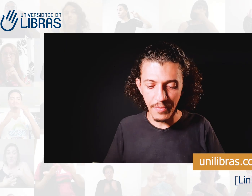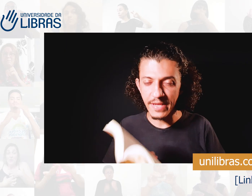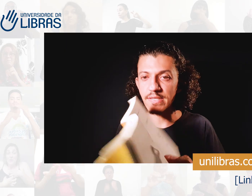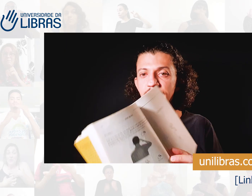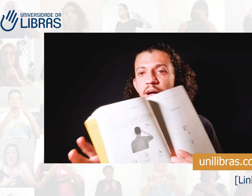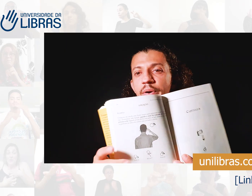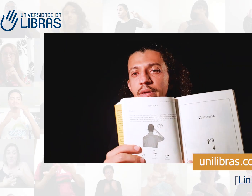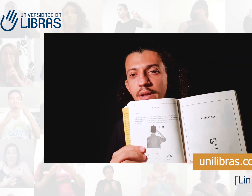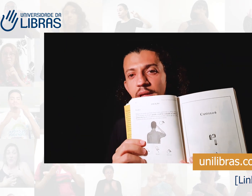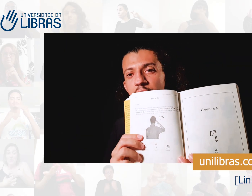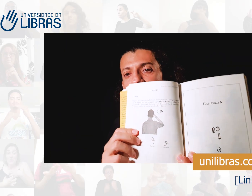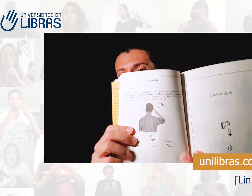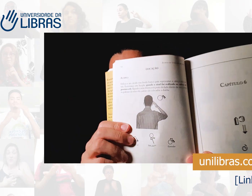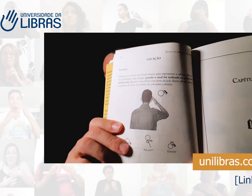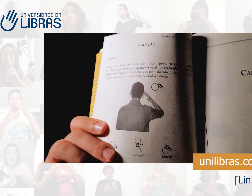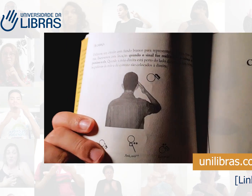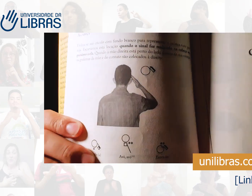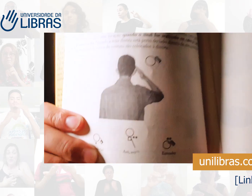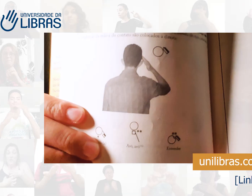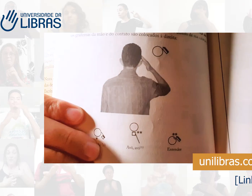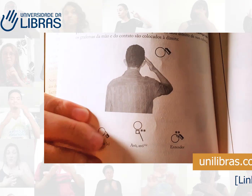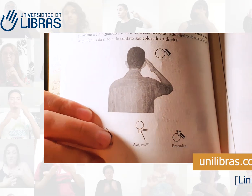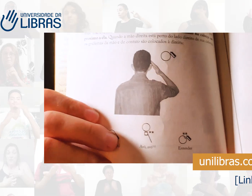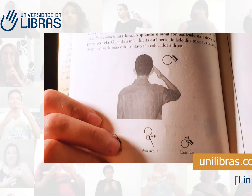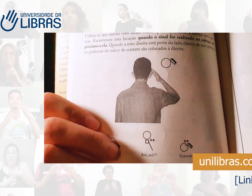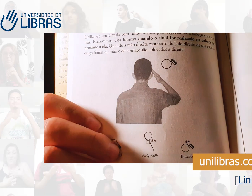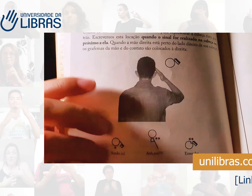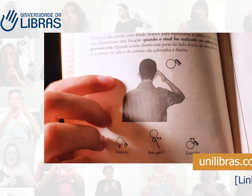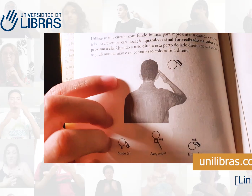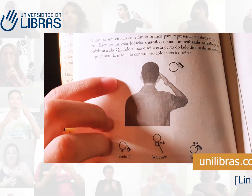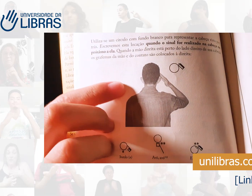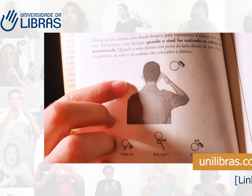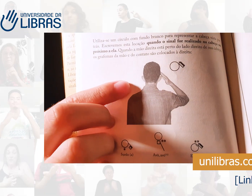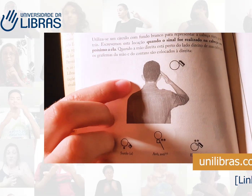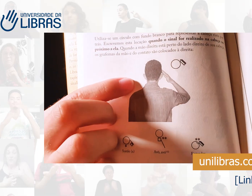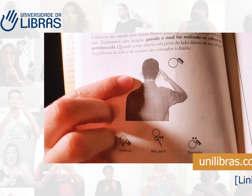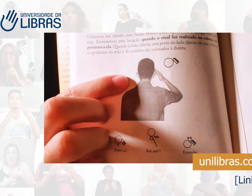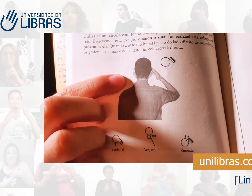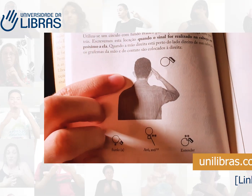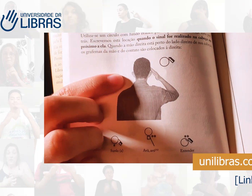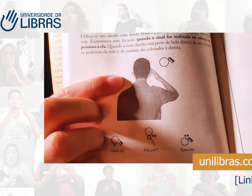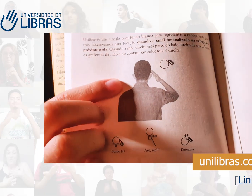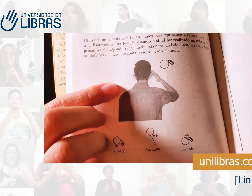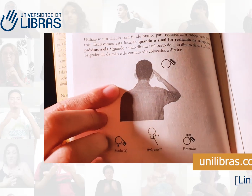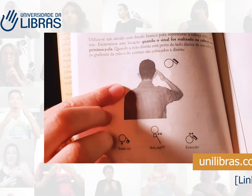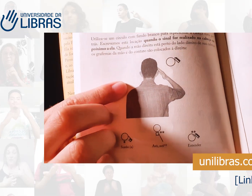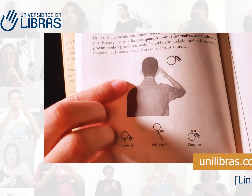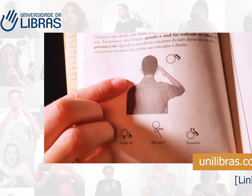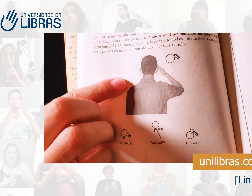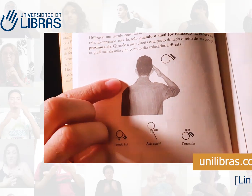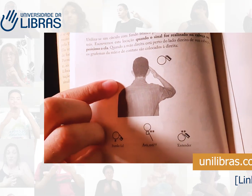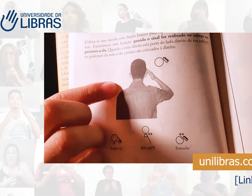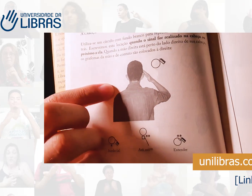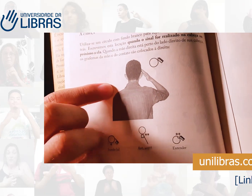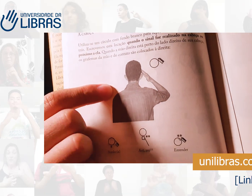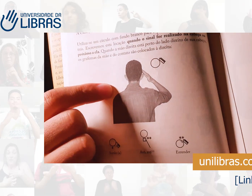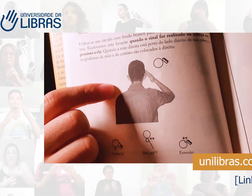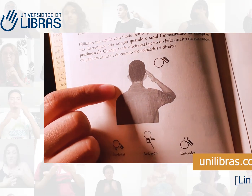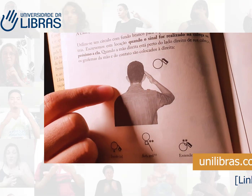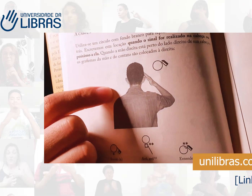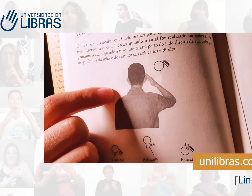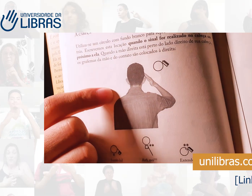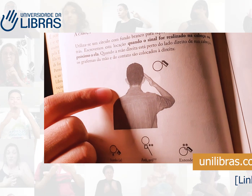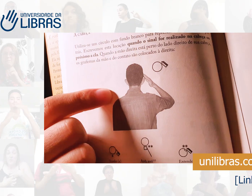por exemplo, nesse sinal aqui, olha. Você vê a foto, isso aqui, para quem não sabe, sou eu, tá? Mas numa versão com